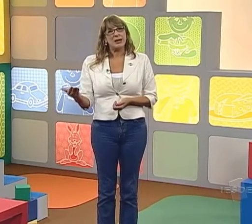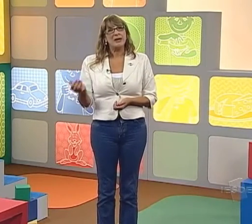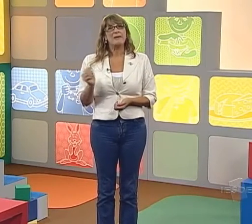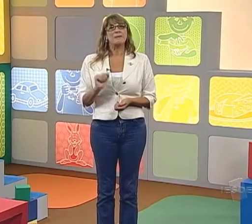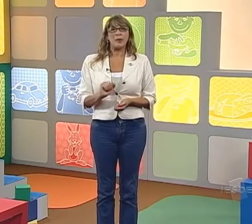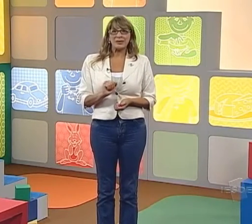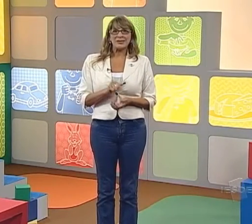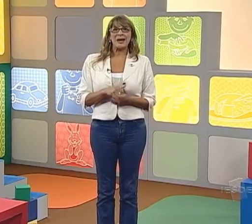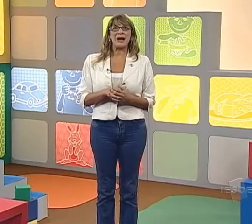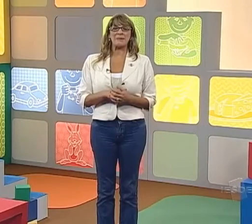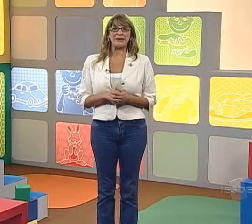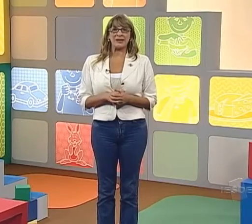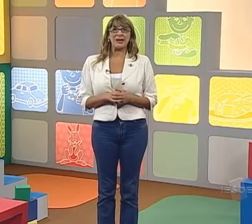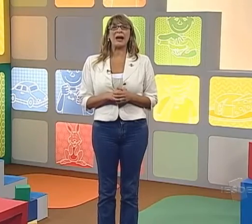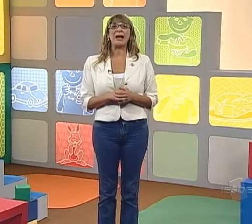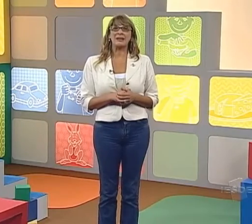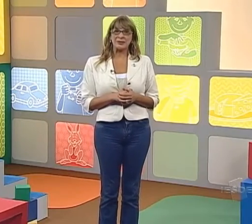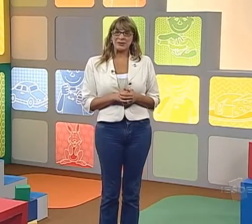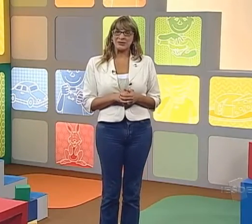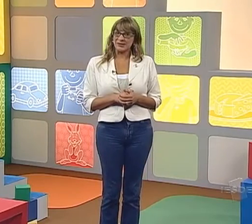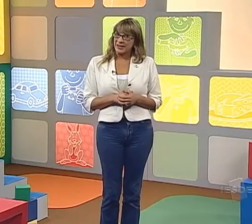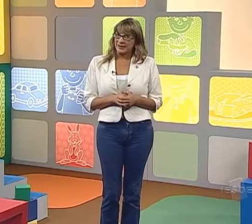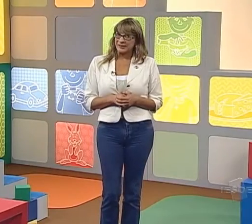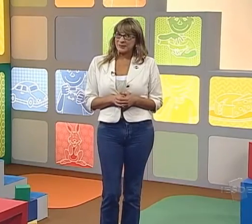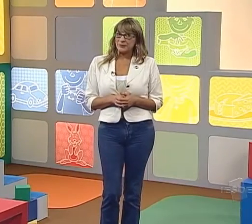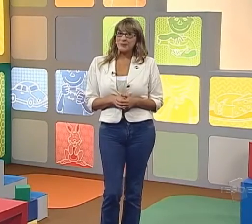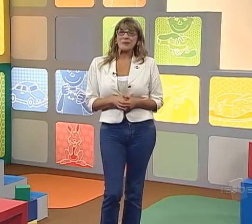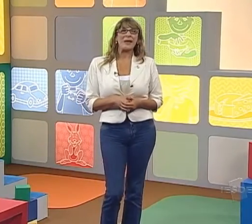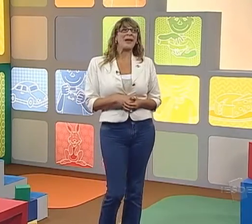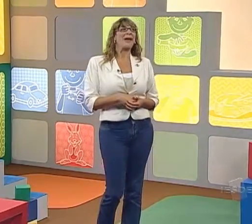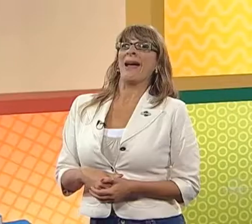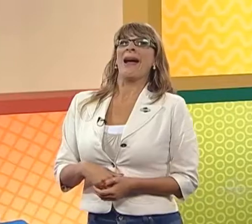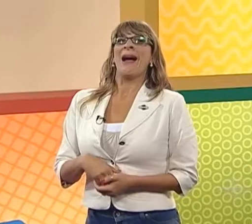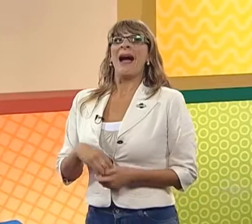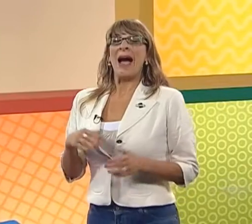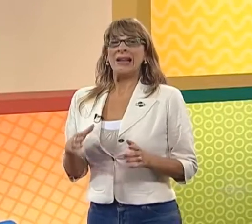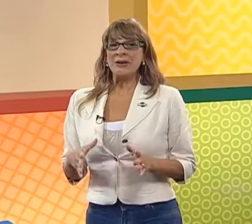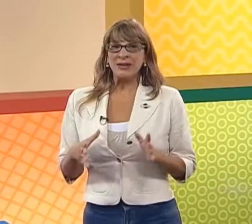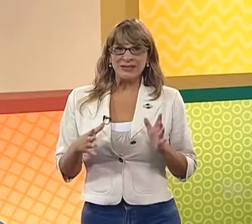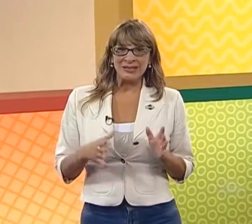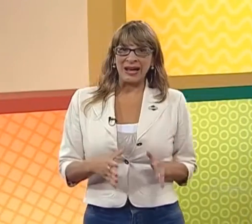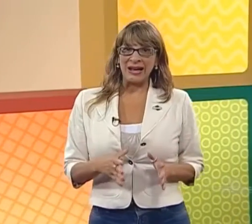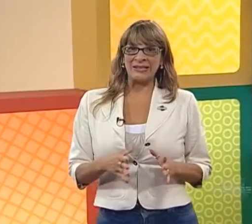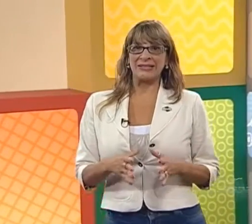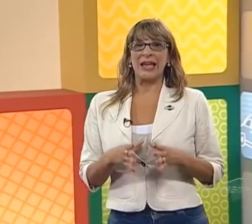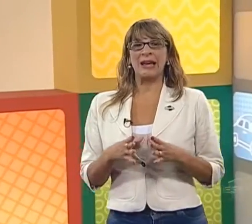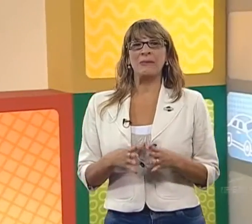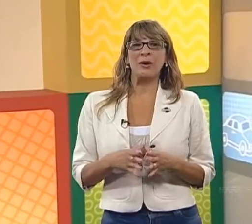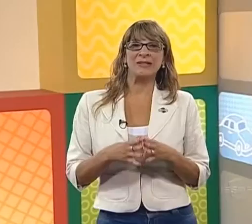família possa aprender a língua de sinais. A língua de sinais, ela pode